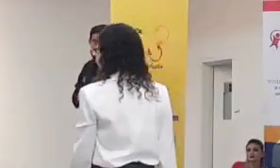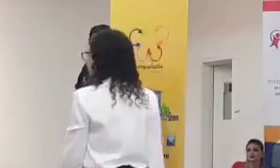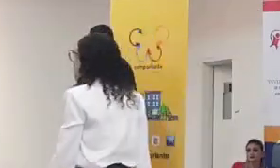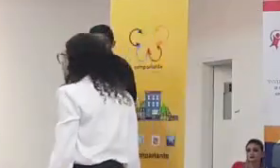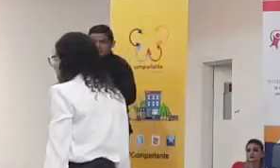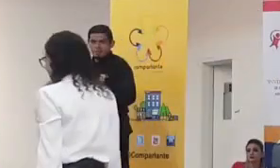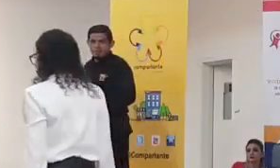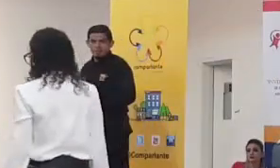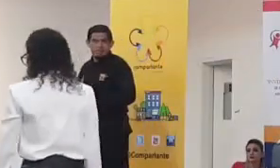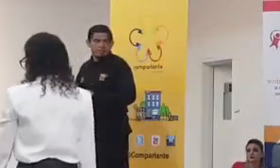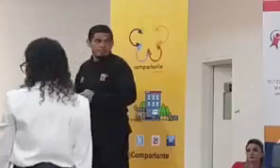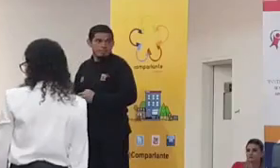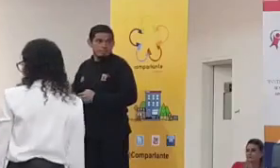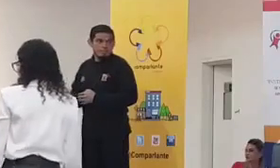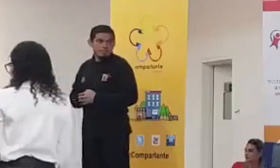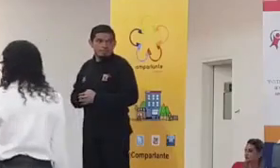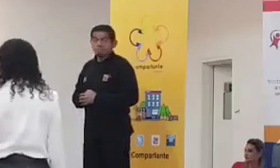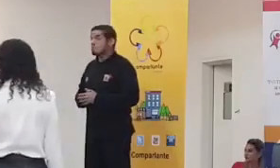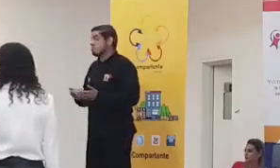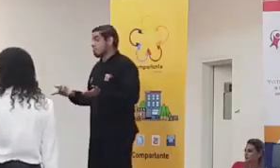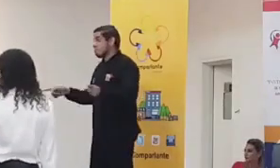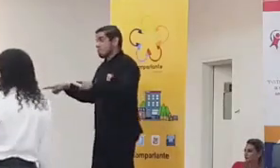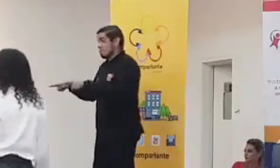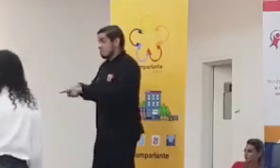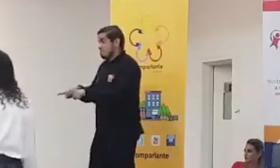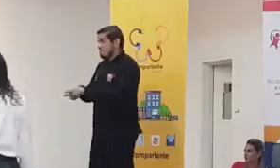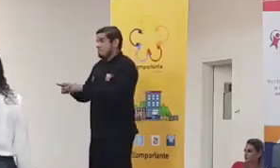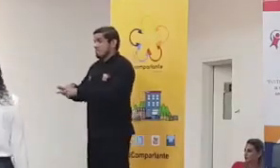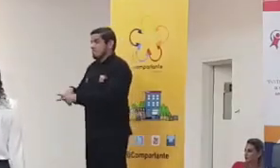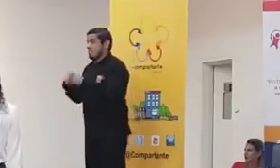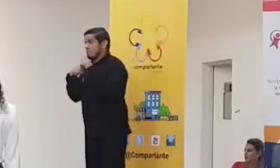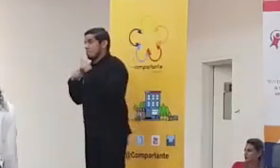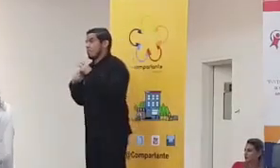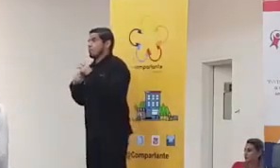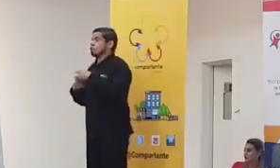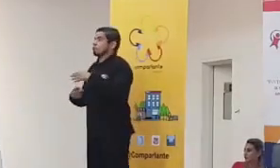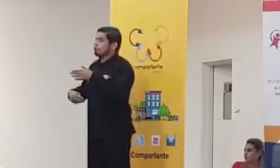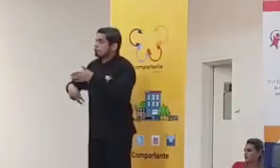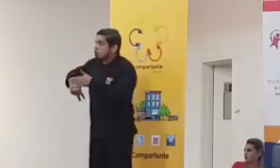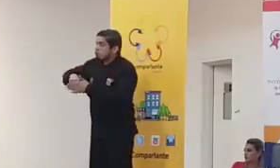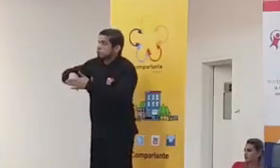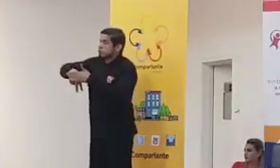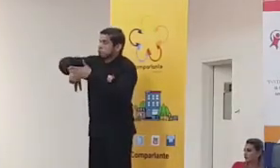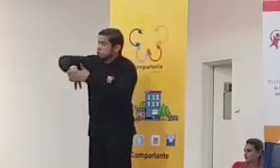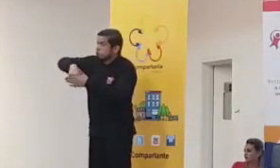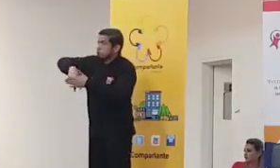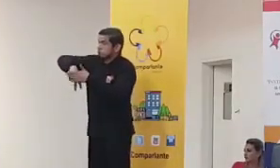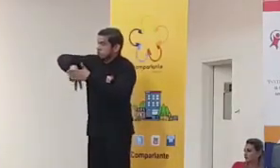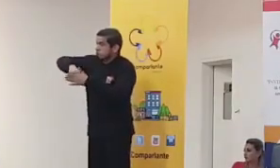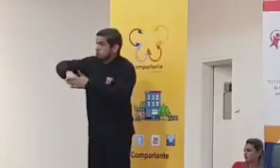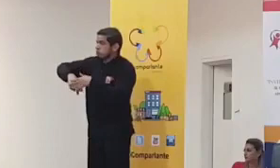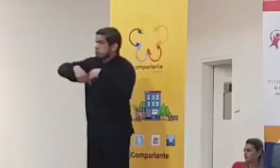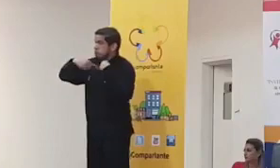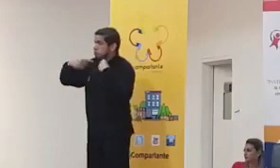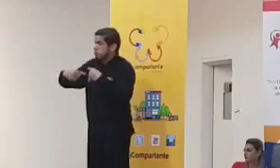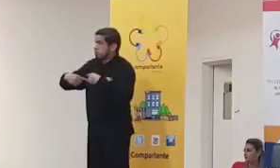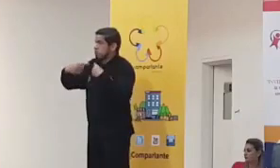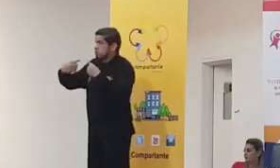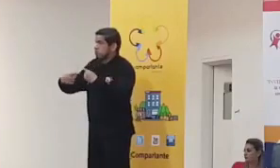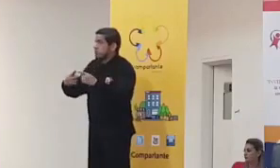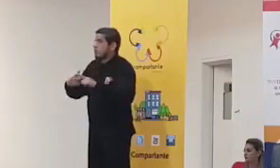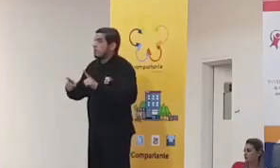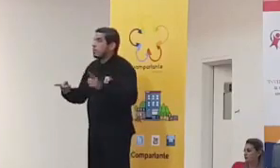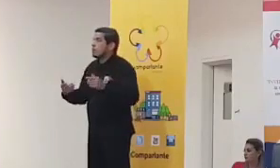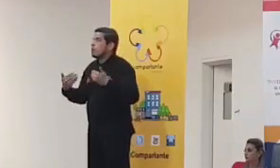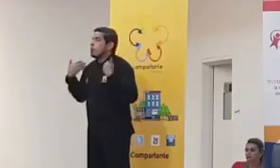Bueno. Y bien, así enfrenté todos esos obstáculos. Y sin olvidar que tengo